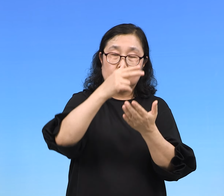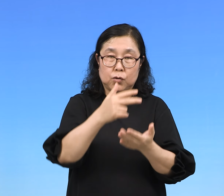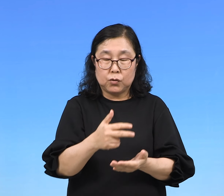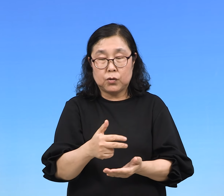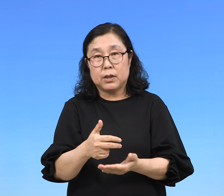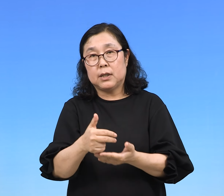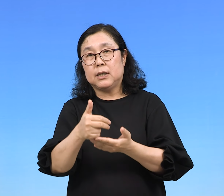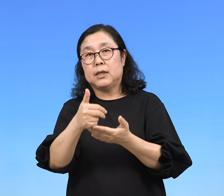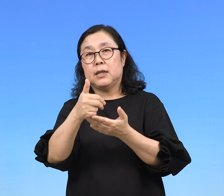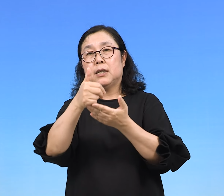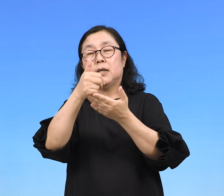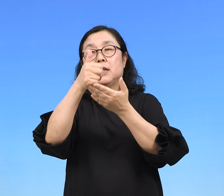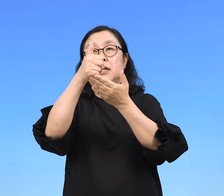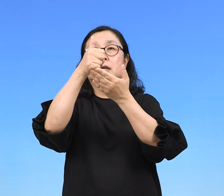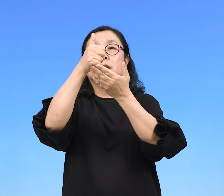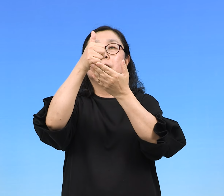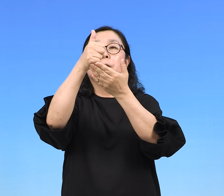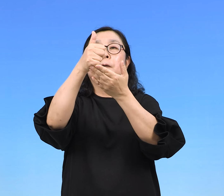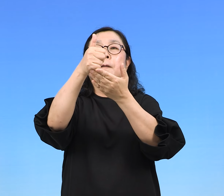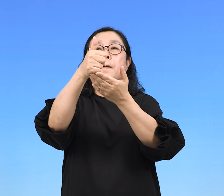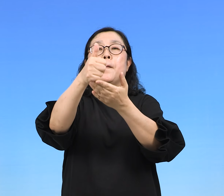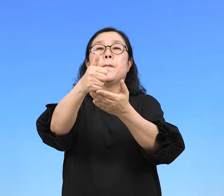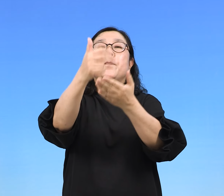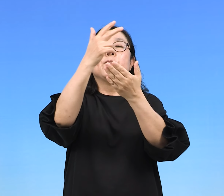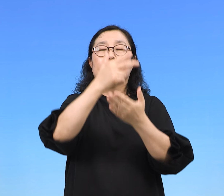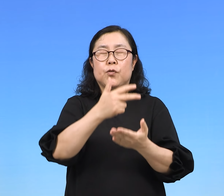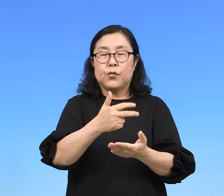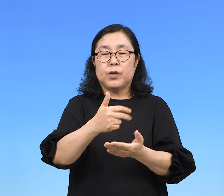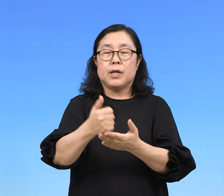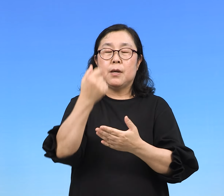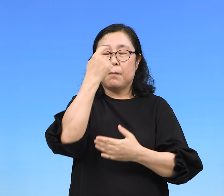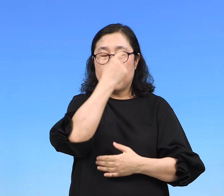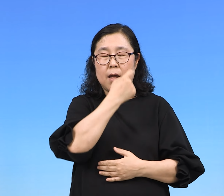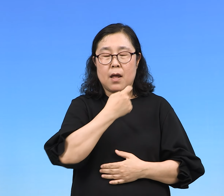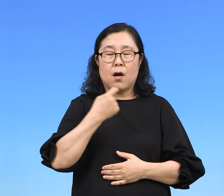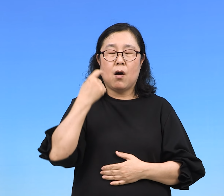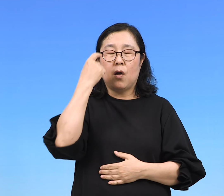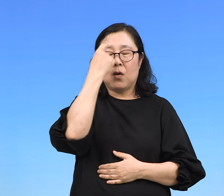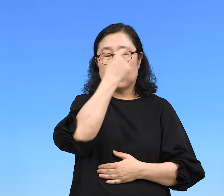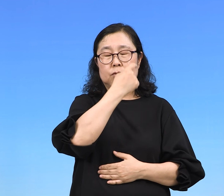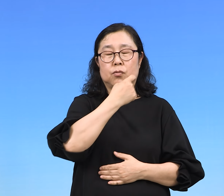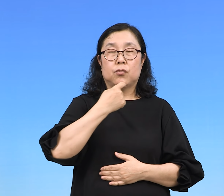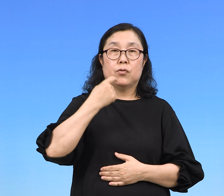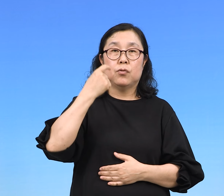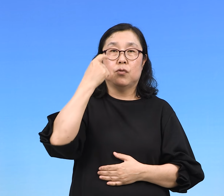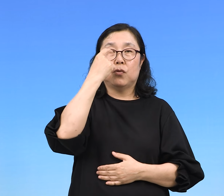여러분, 이거 보이시나요? 주님의 얼굴은 온 세상 향하네.